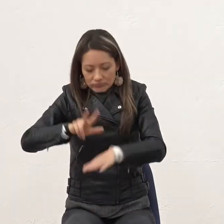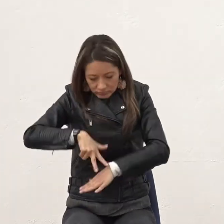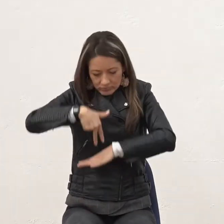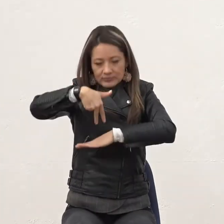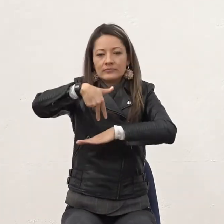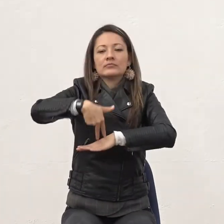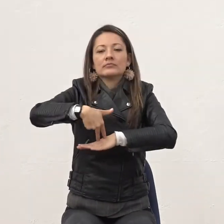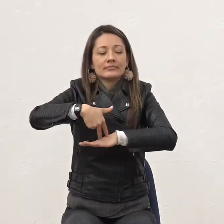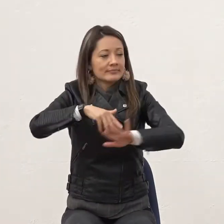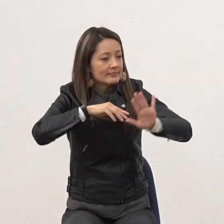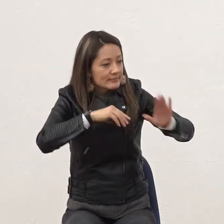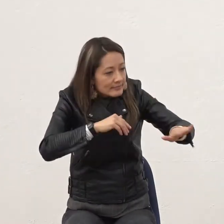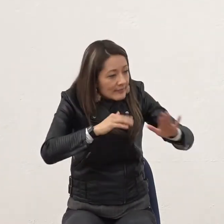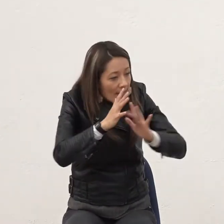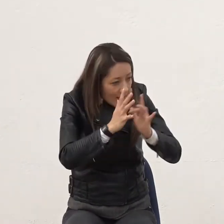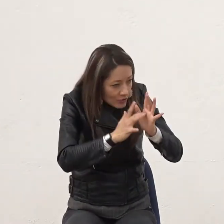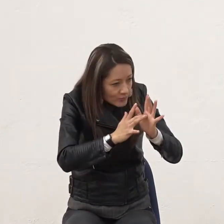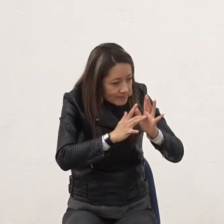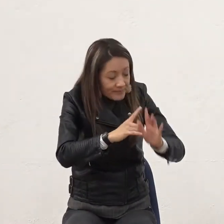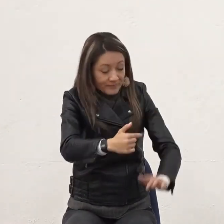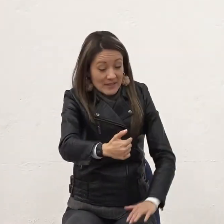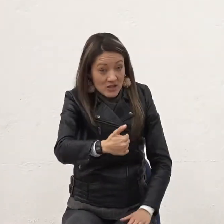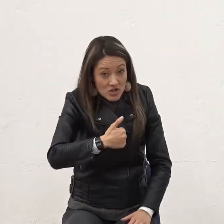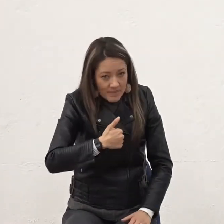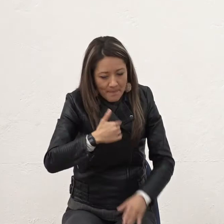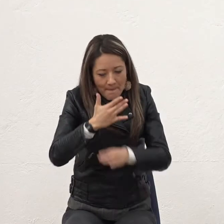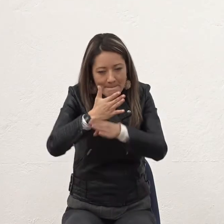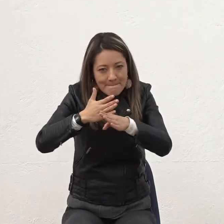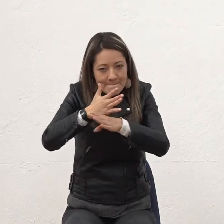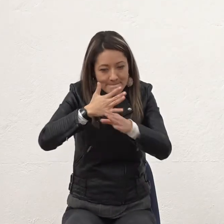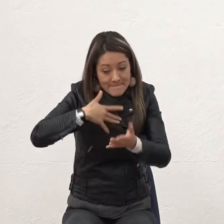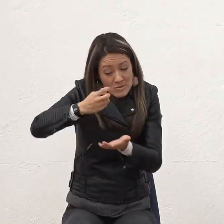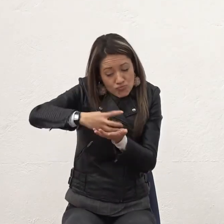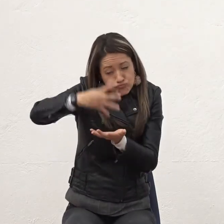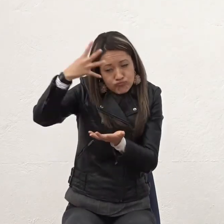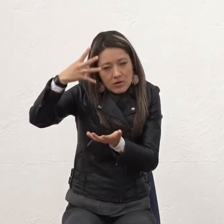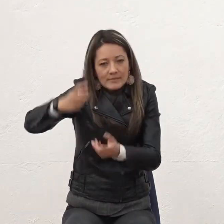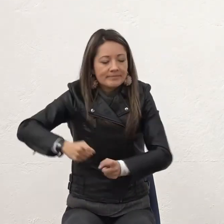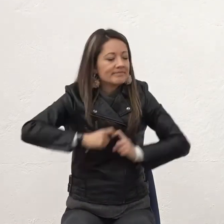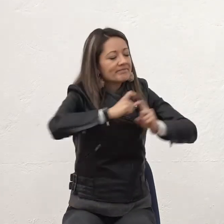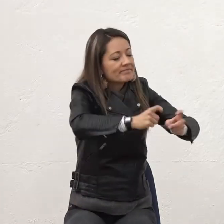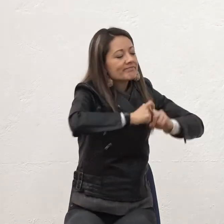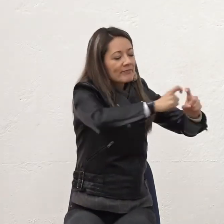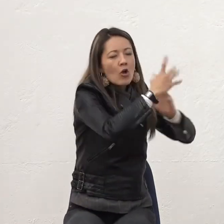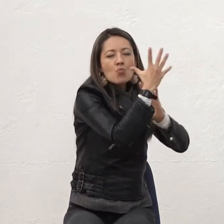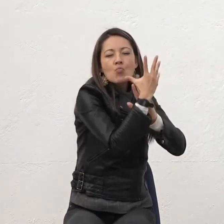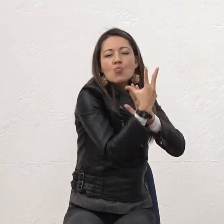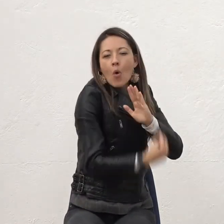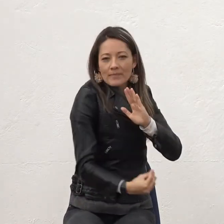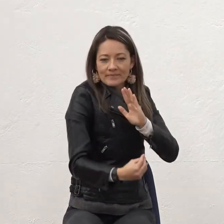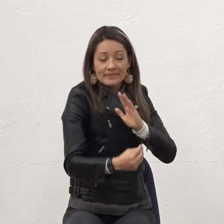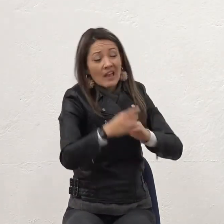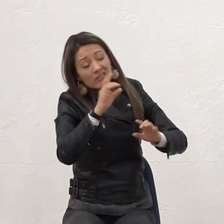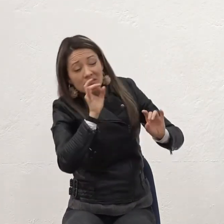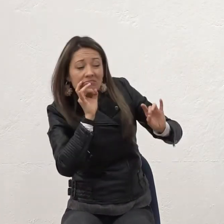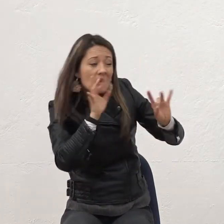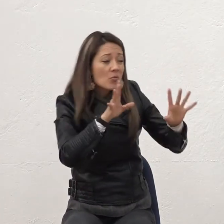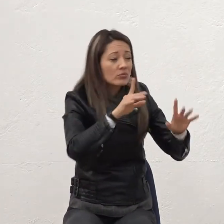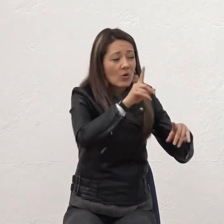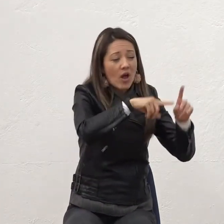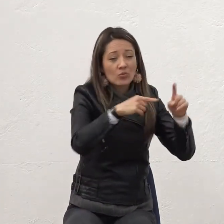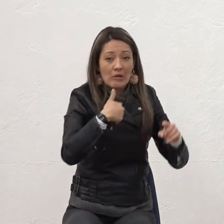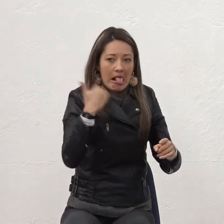pie, dijo al Señor: he aquí, Señor, la mitad de mis bienes doy a los pobres, y si en algo he defraudado a alguno, se